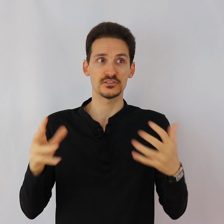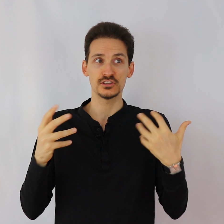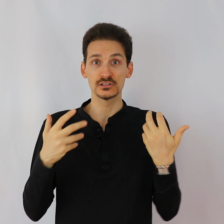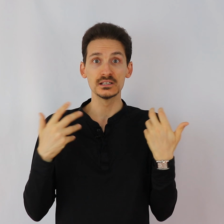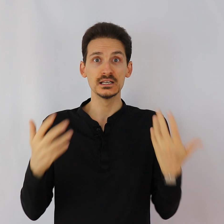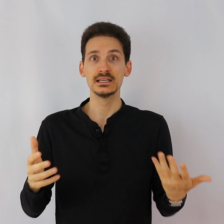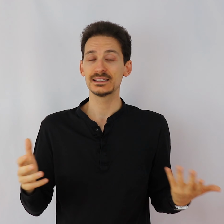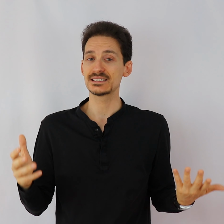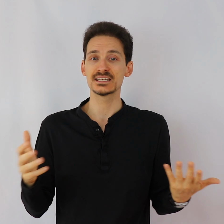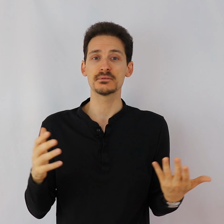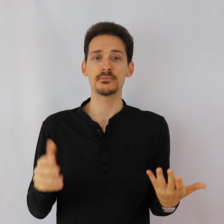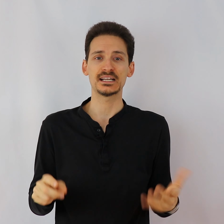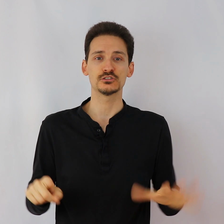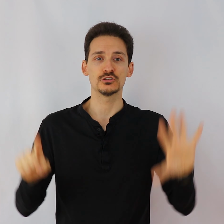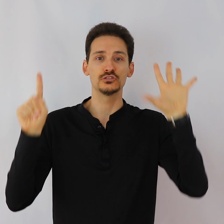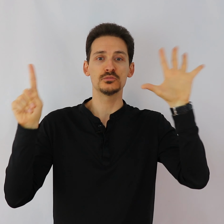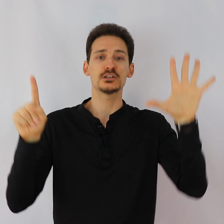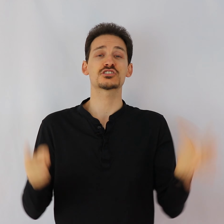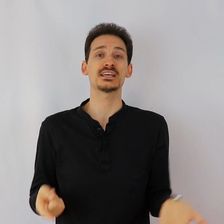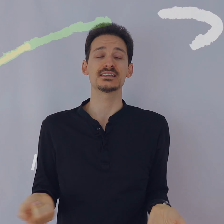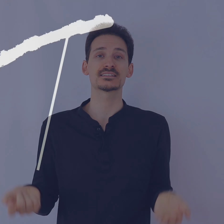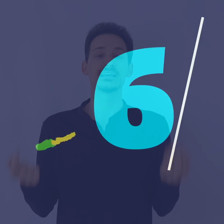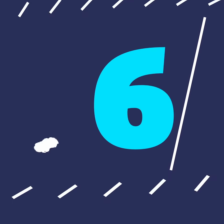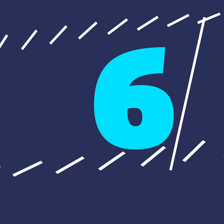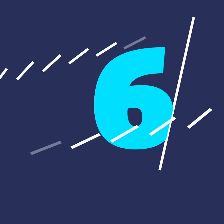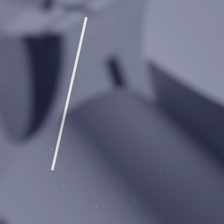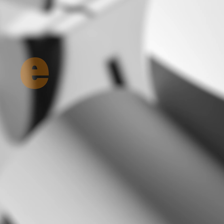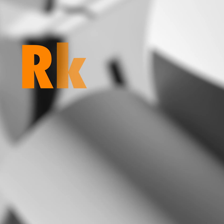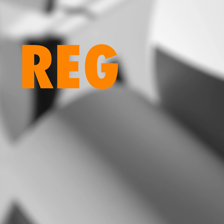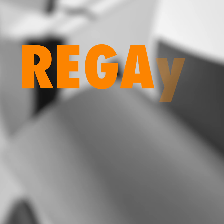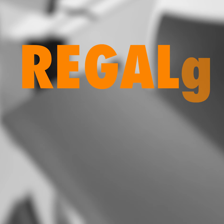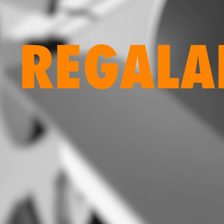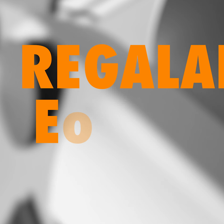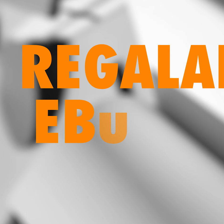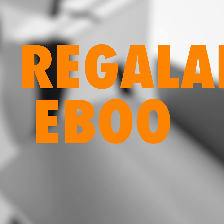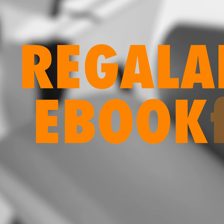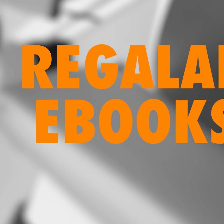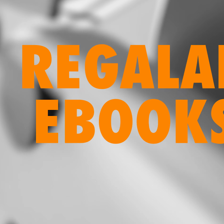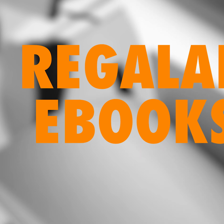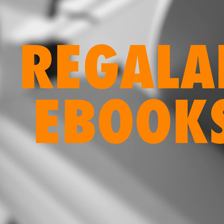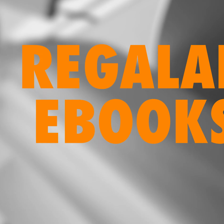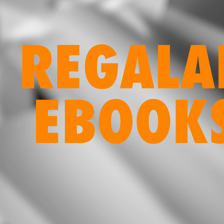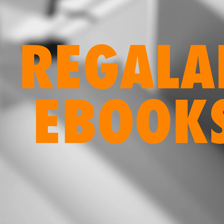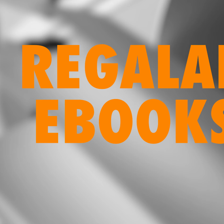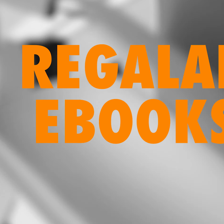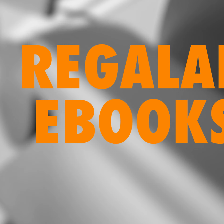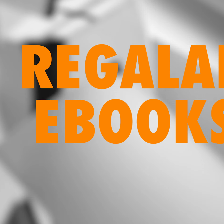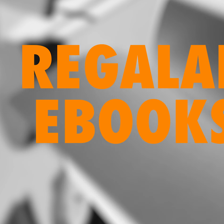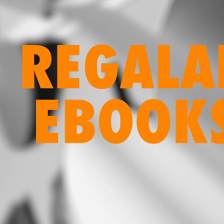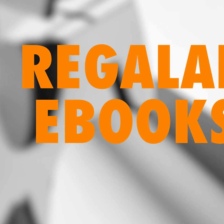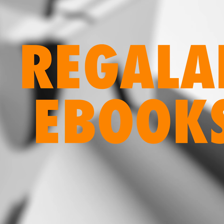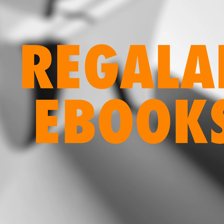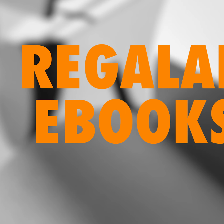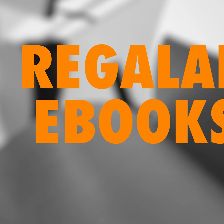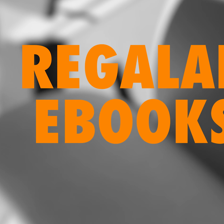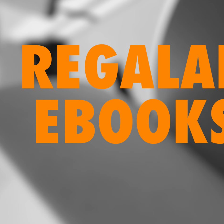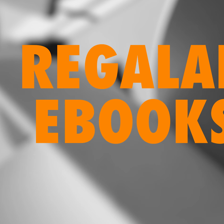opción que sirva para todo número 6 regalar y comprar ebooks para otros puedes por ejemplo hacer un sorteo en redes